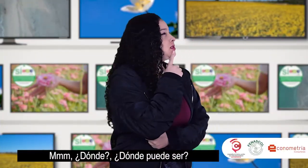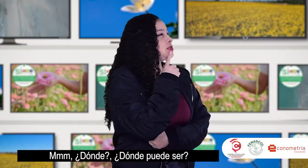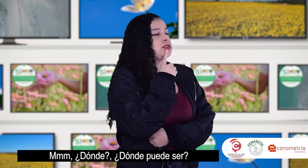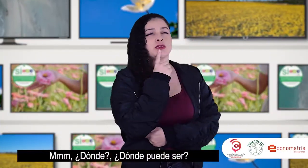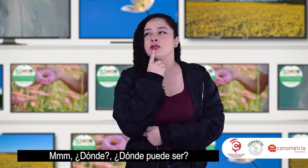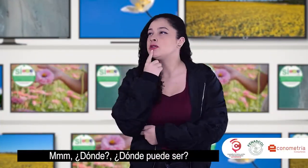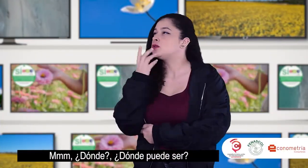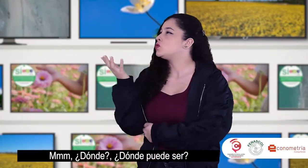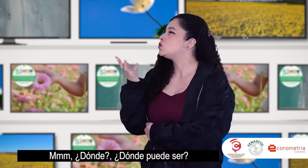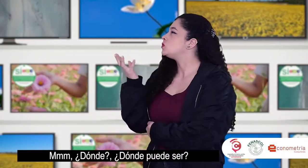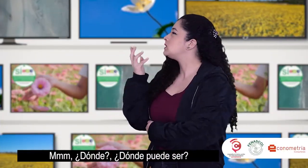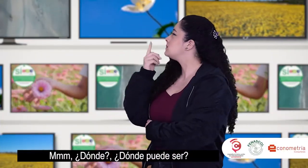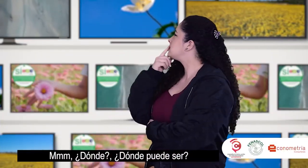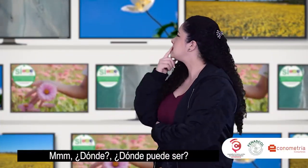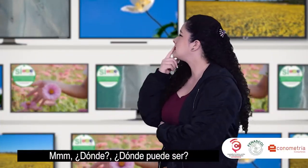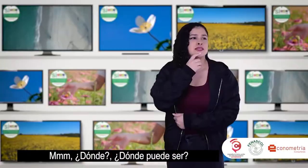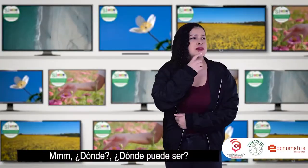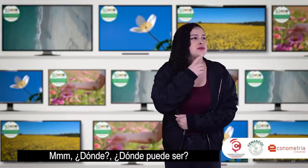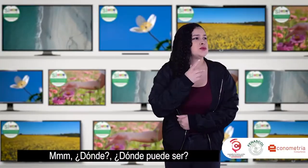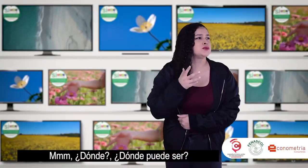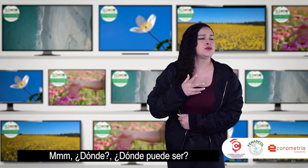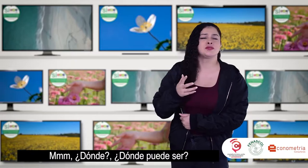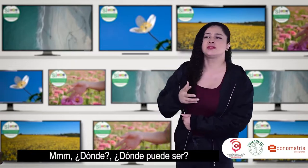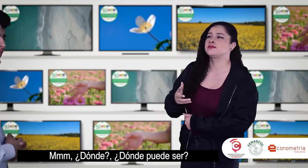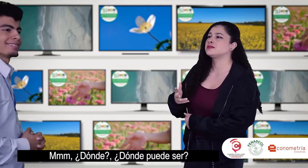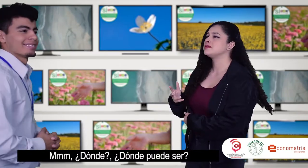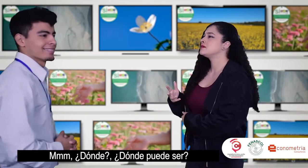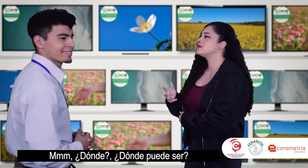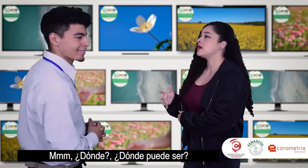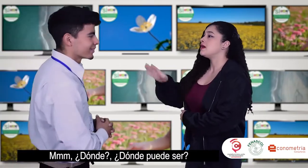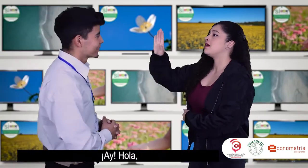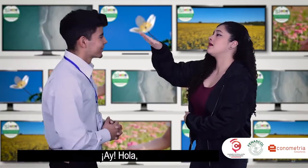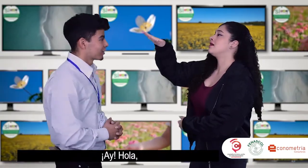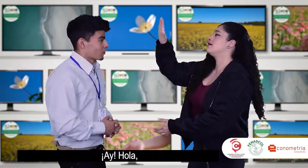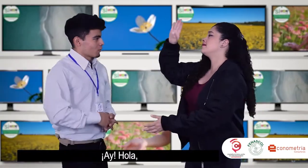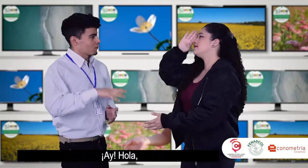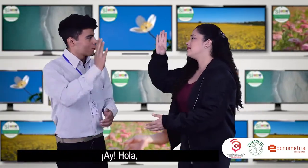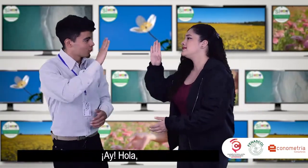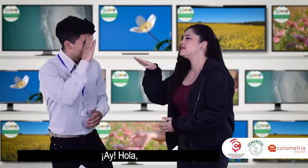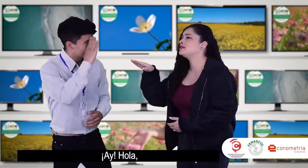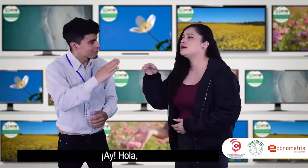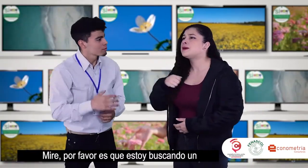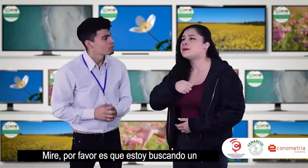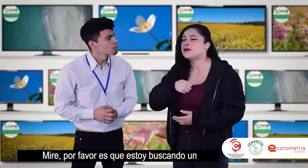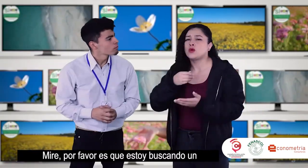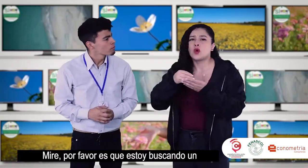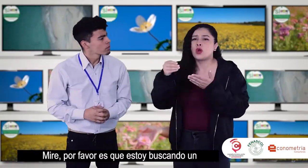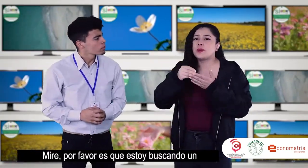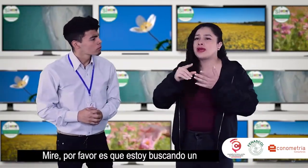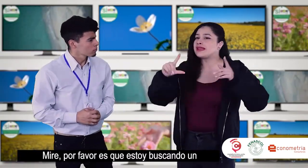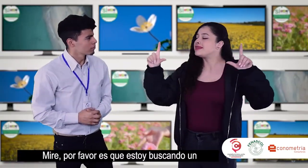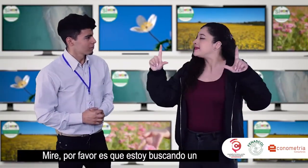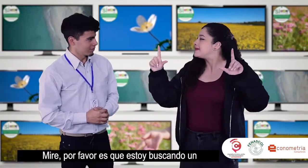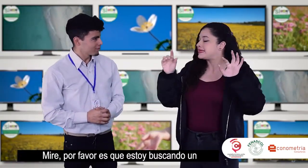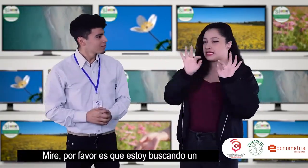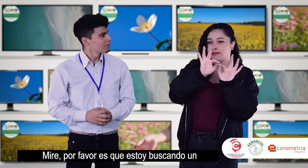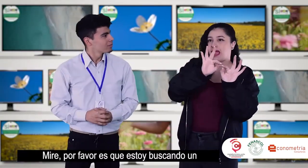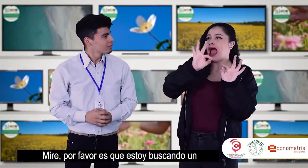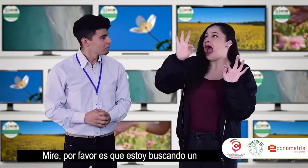Mmm, ¿dónde? ¿Dónde puede ser? ¡Ay, hola! Mire, por favor, es que estoy buscando un televisor